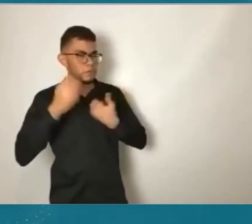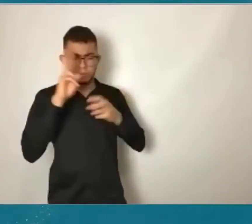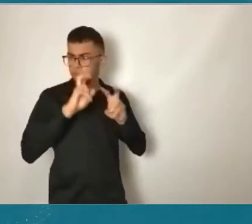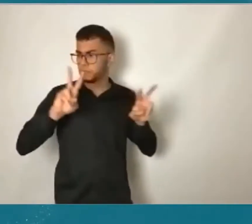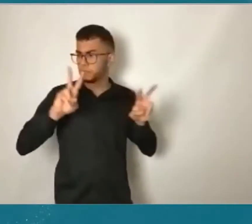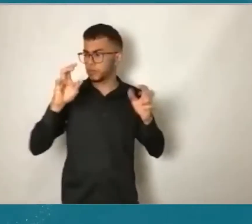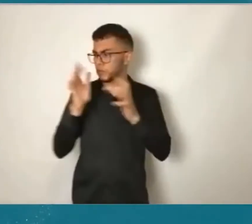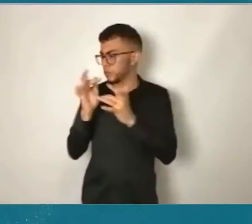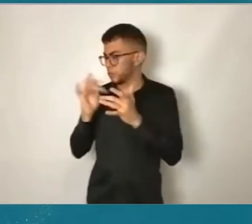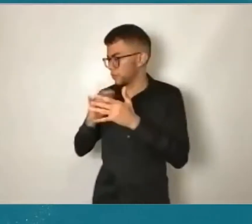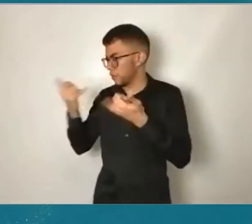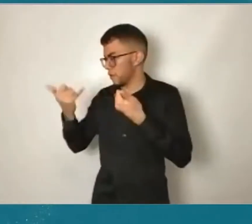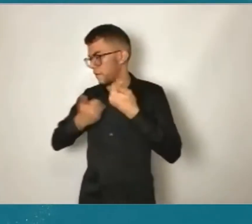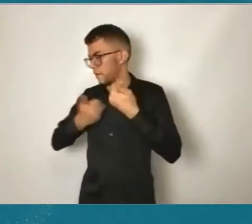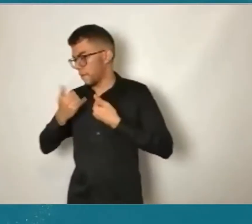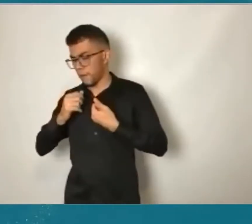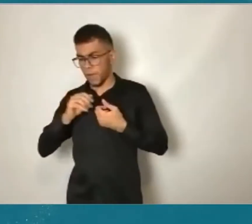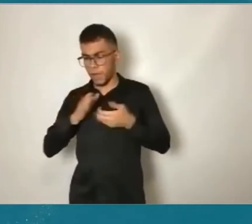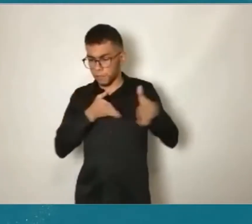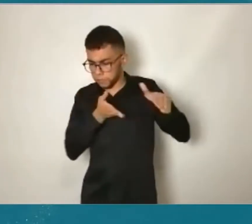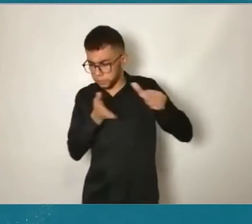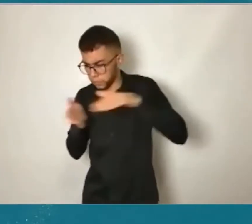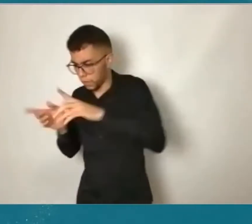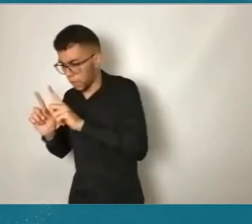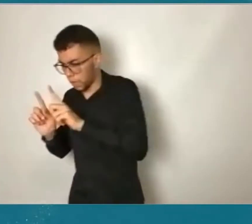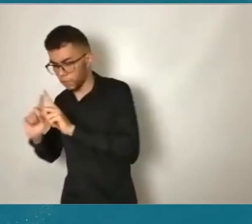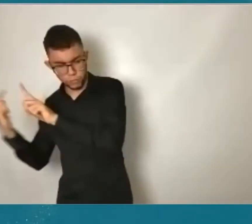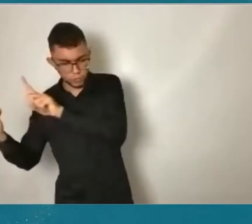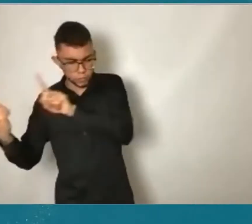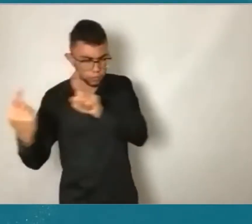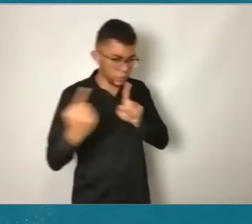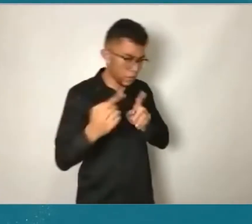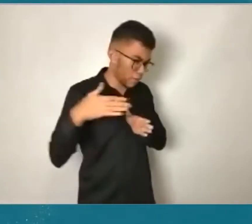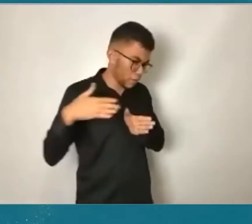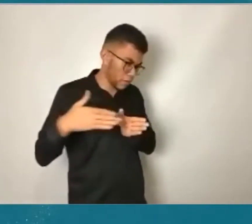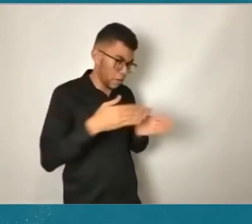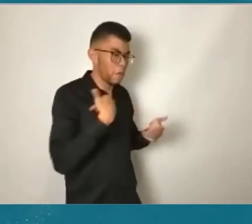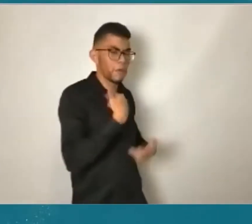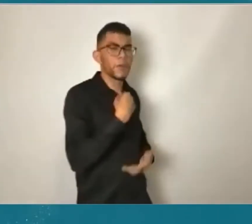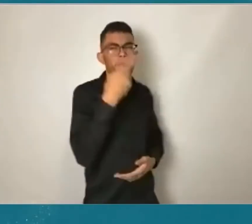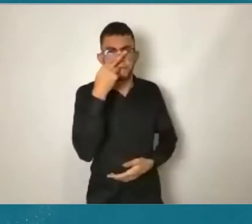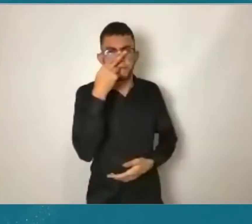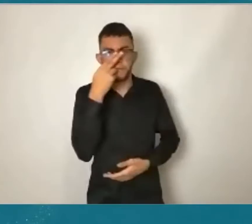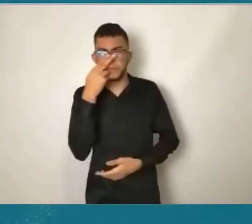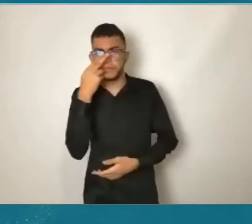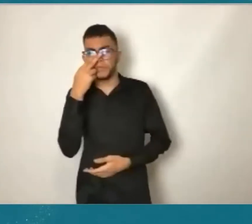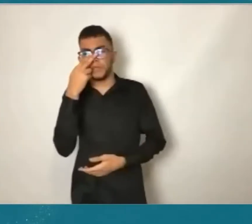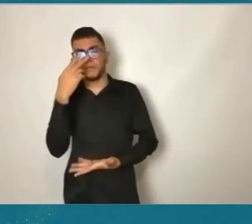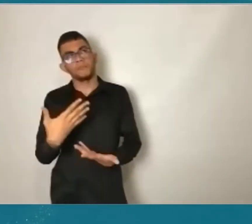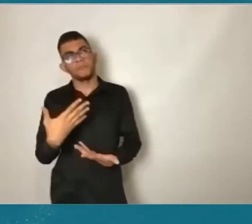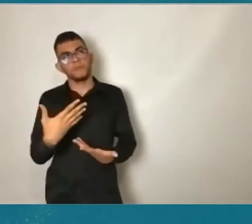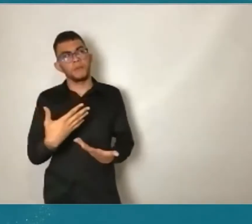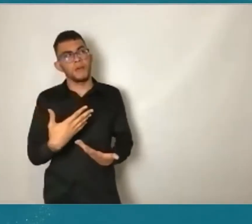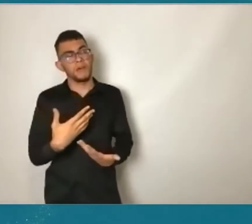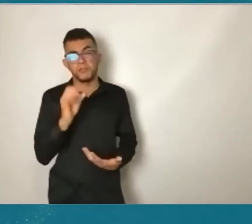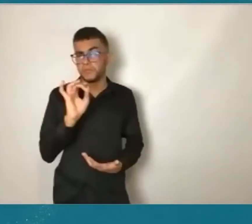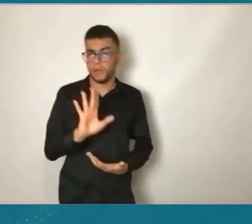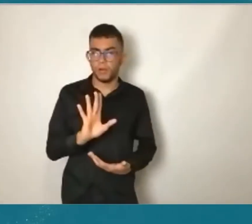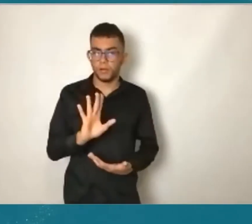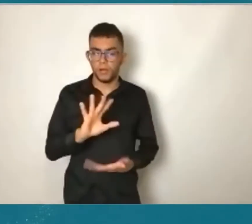a dignidade, né, do povo. Porém, o cumprimento principal dessa promessa, você